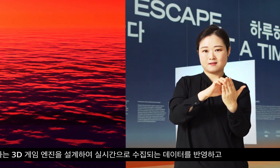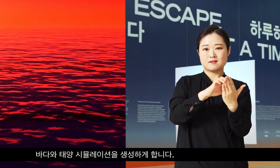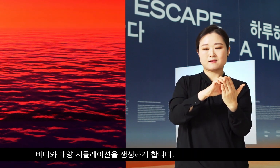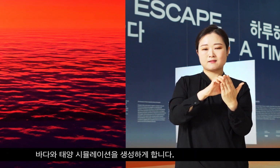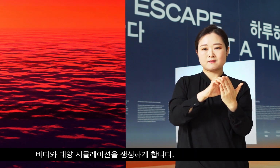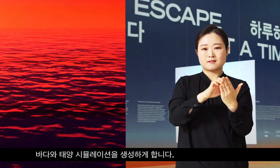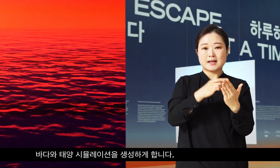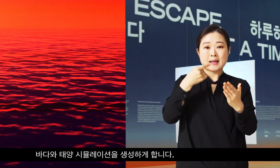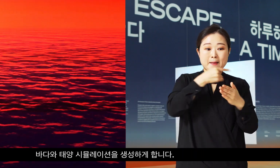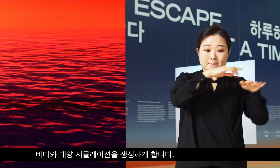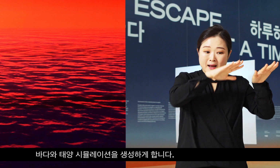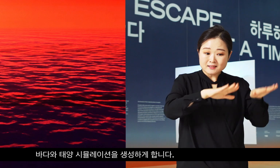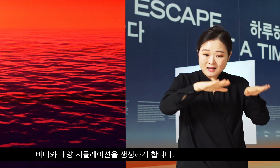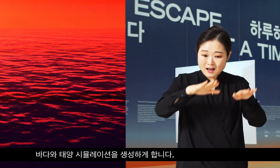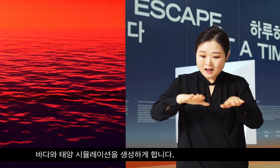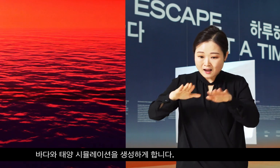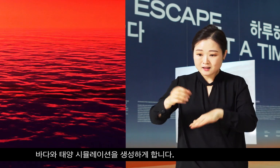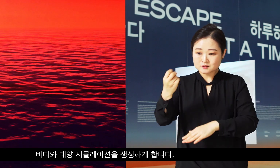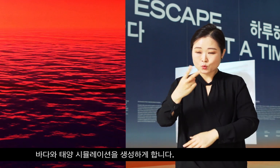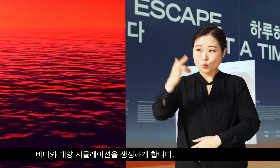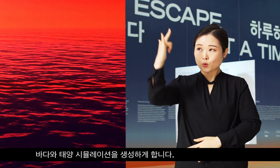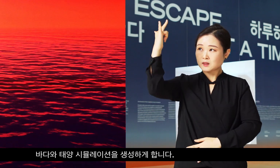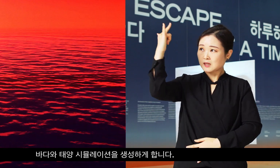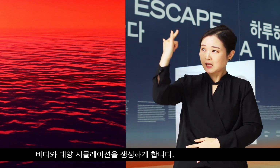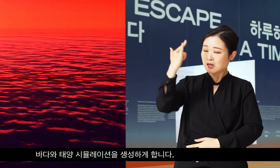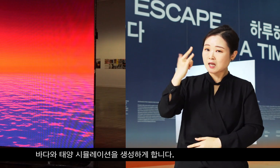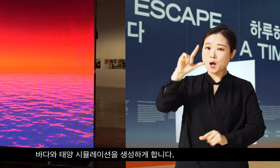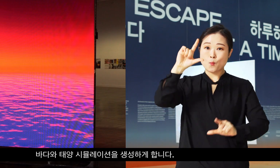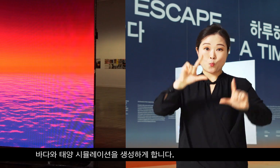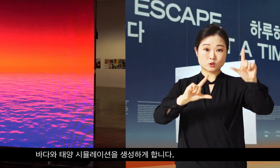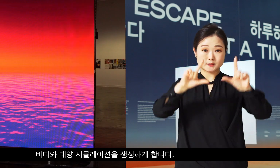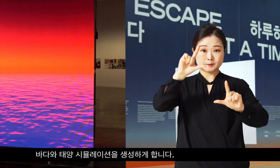바다와 태양 시뮬레이션을 생성하게 합니다.